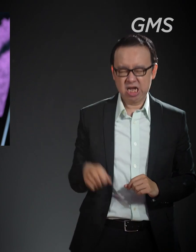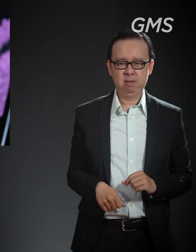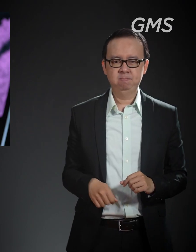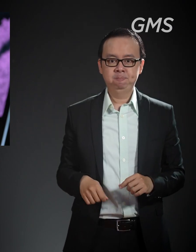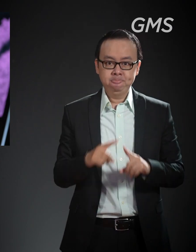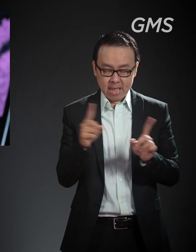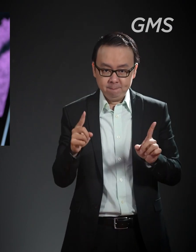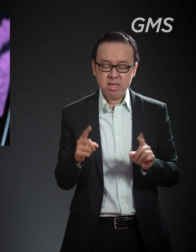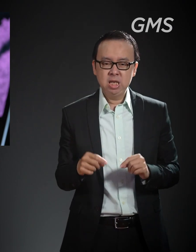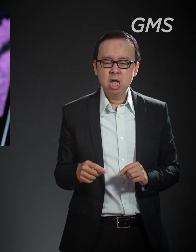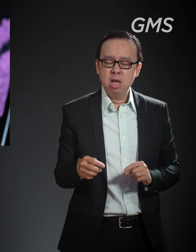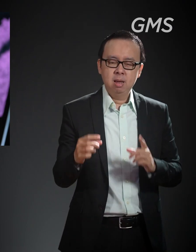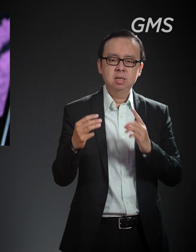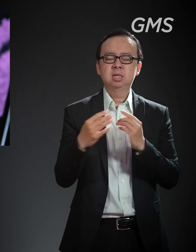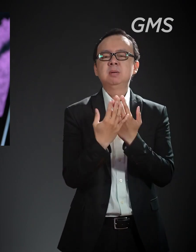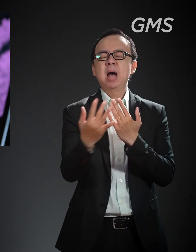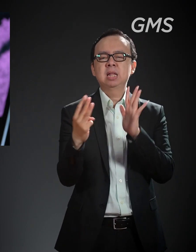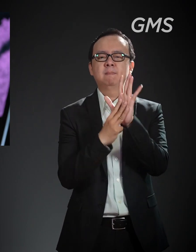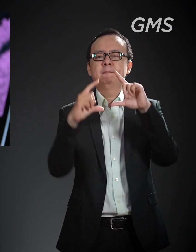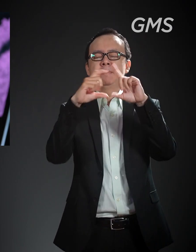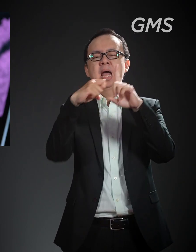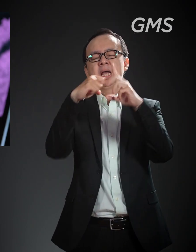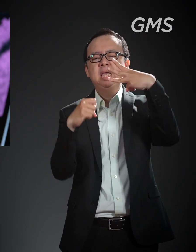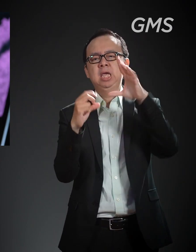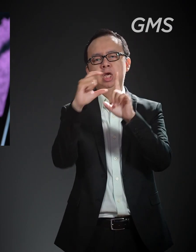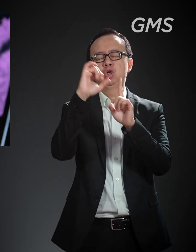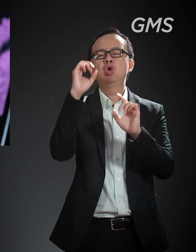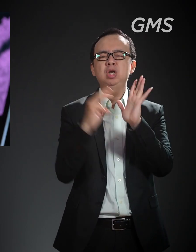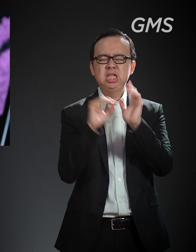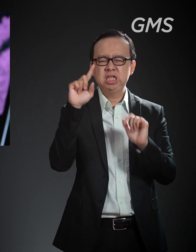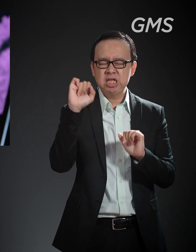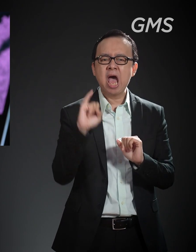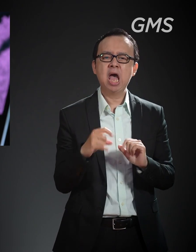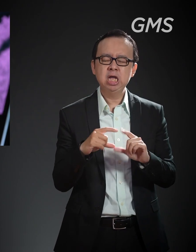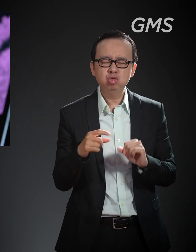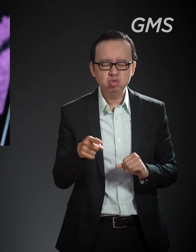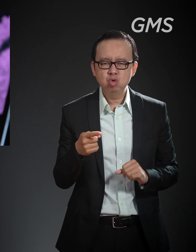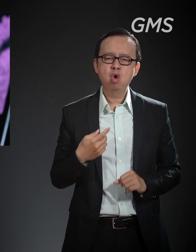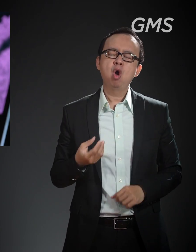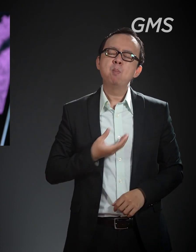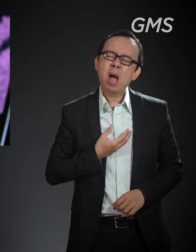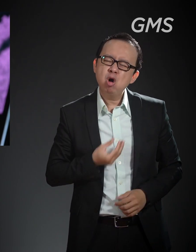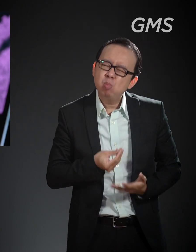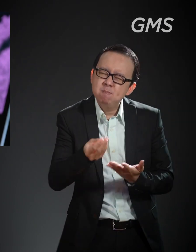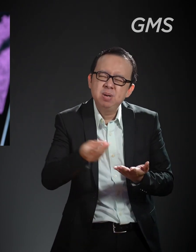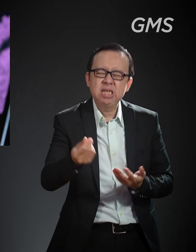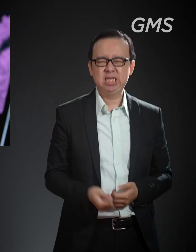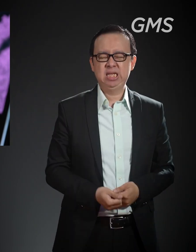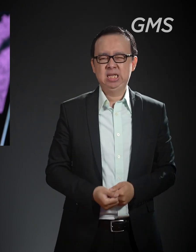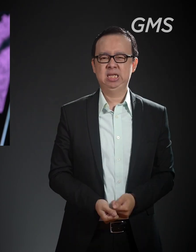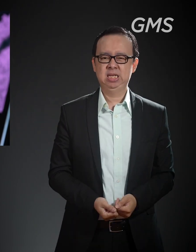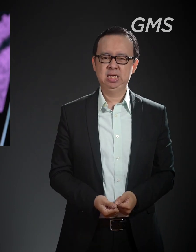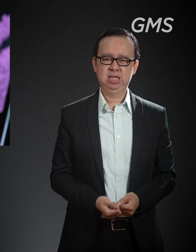mau kaya dalam kemurahan. Buktinya di ayat 3. Aku bersaksi bahwa mereka telah memberikan menurut kemampuan